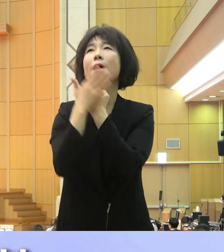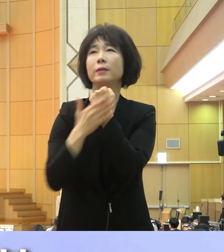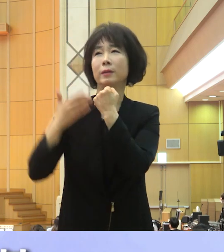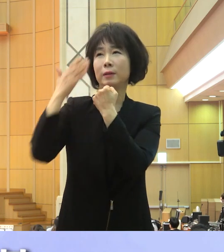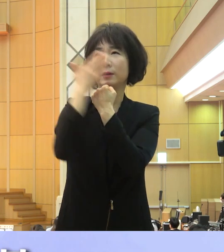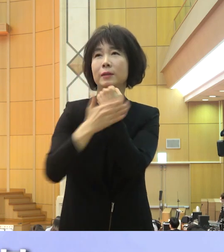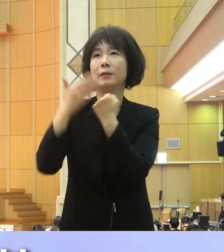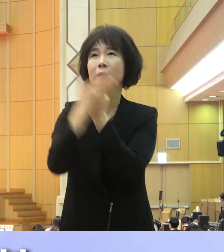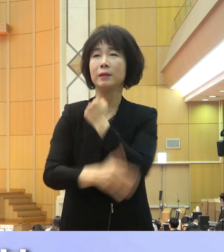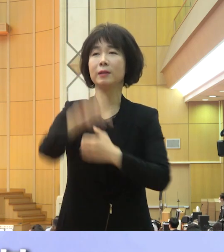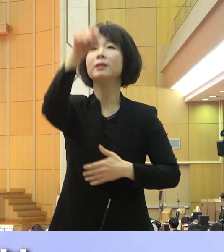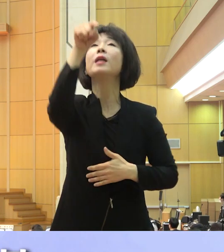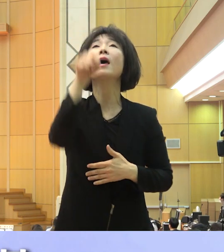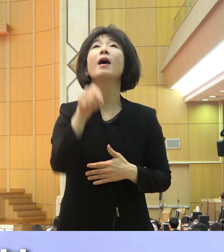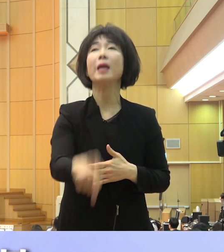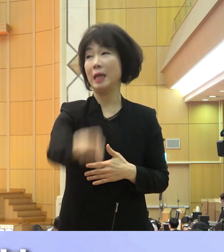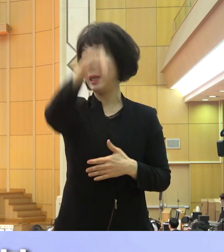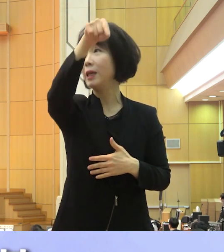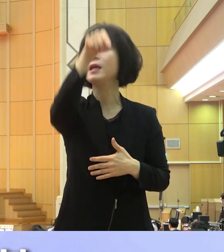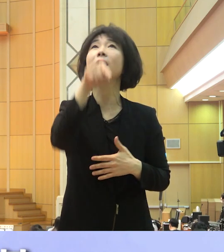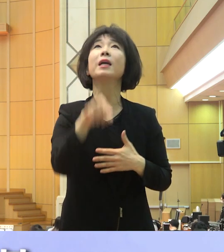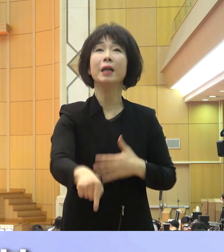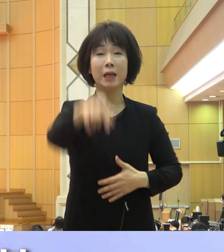주의 은혜